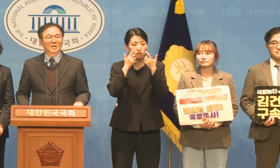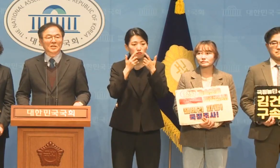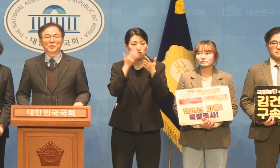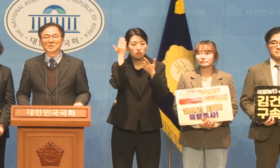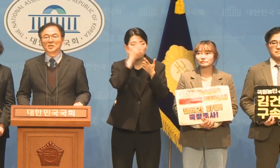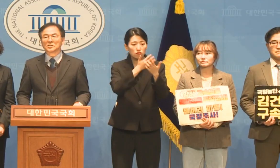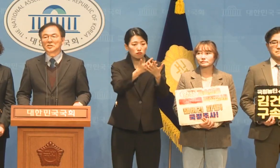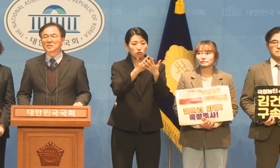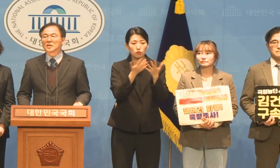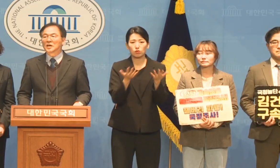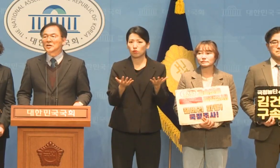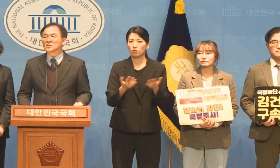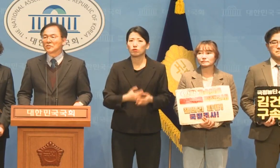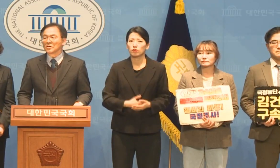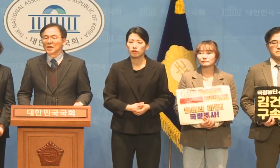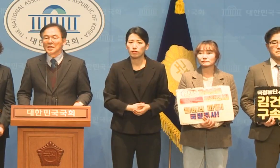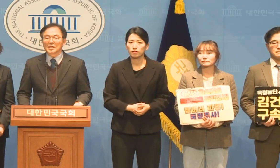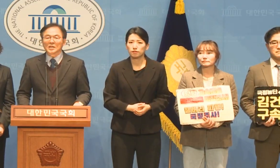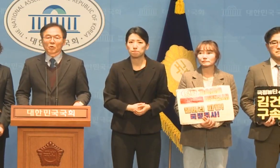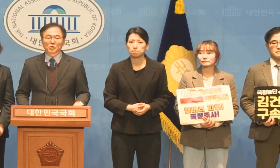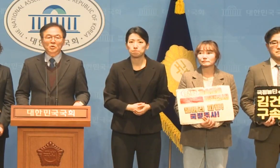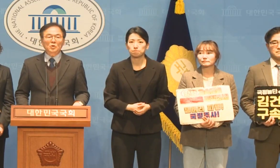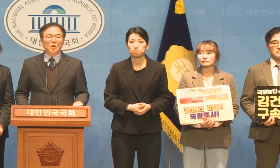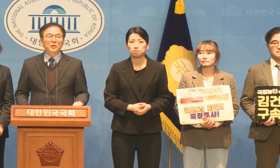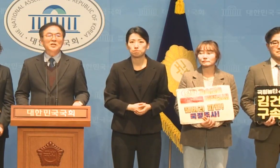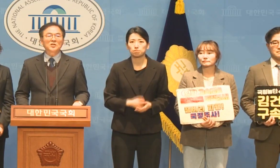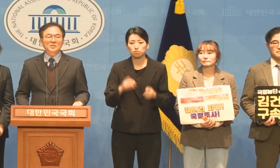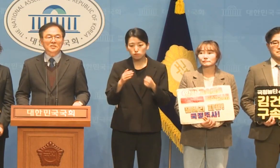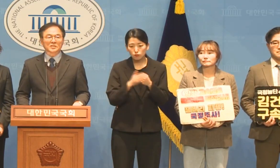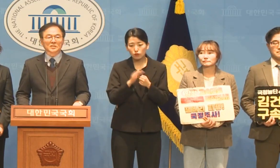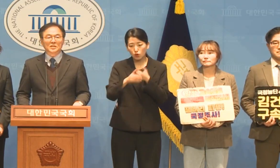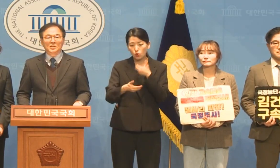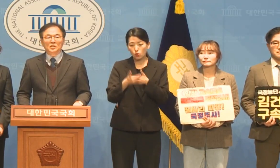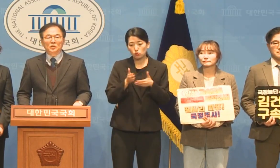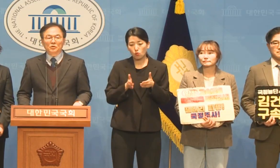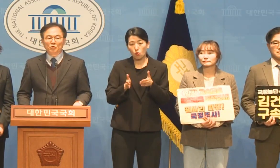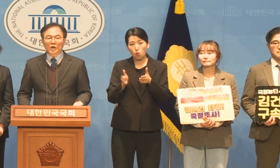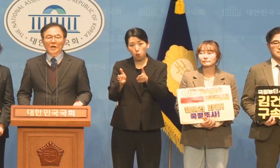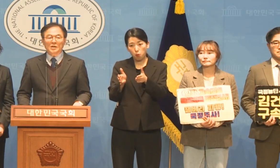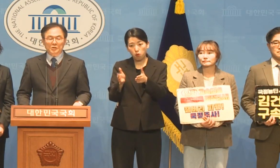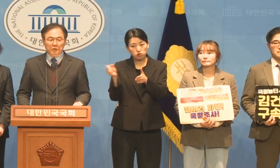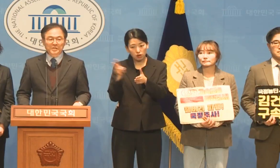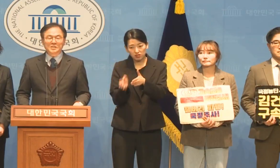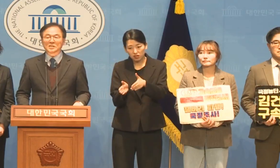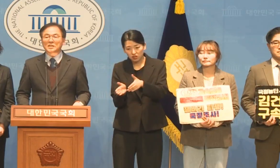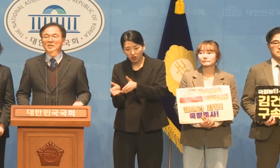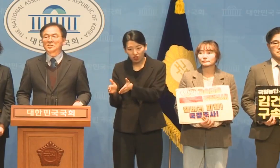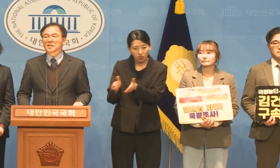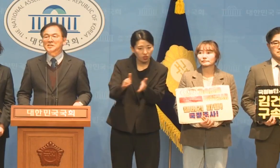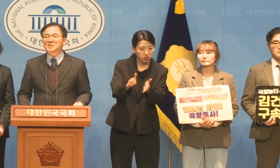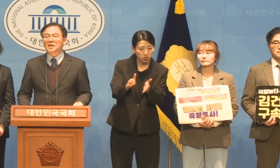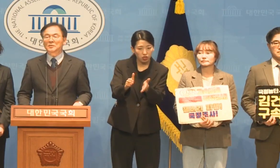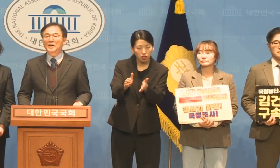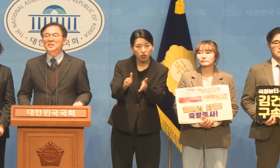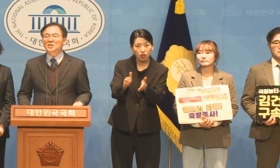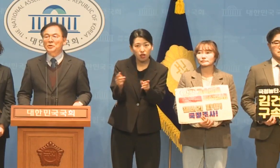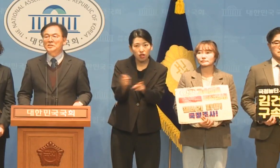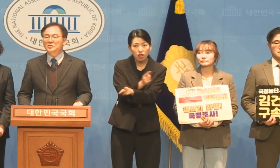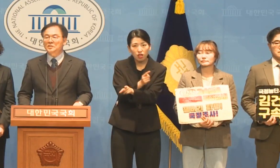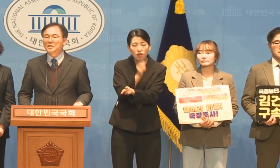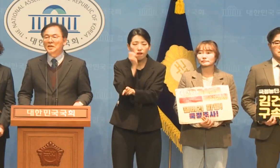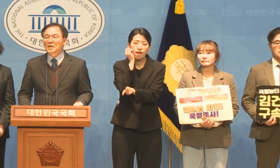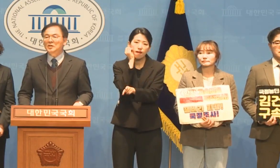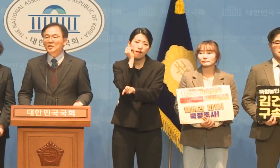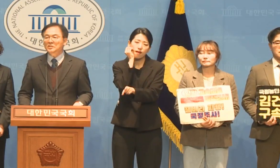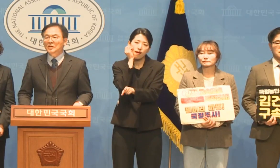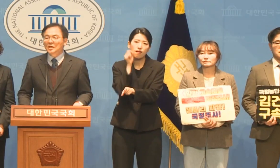감사였다고 생각됩니다. 저희들은 그래서 이 고속도로가 휜 것을 누가 휘었는지 그것에 대한 진상을 밝히기